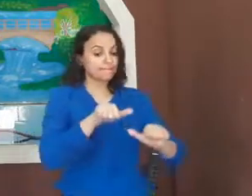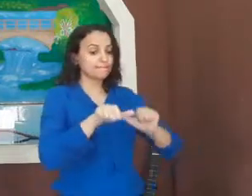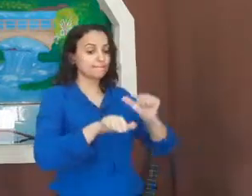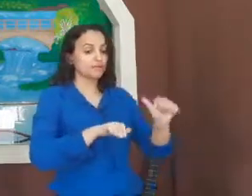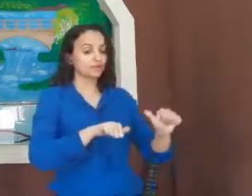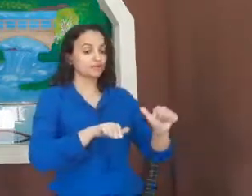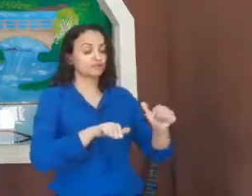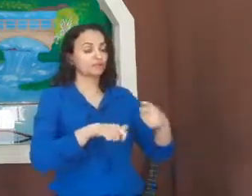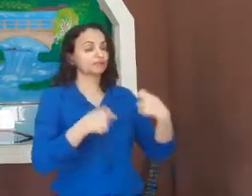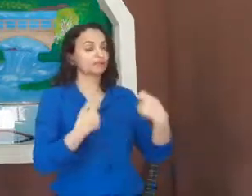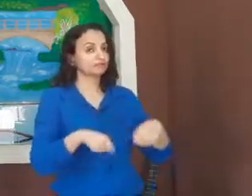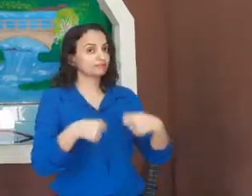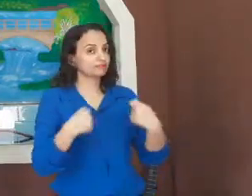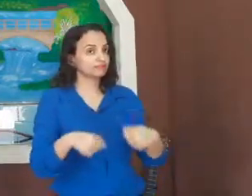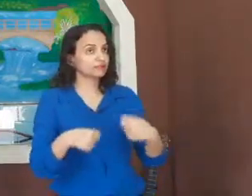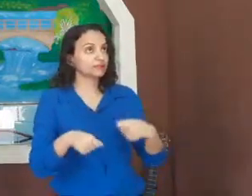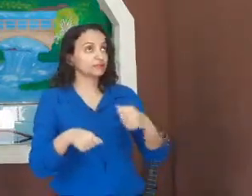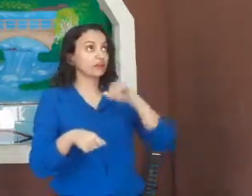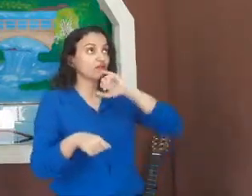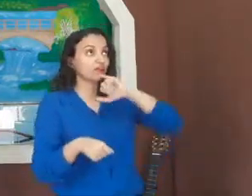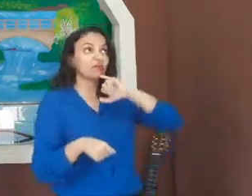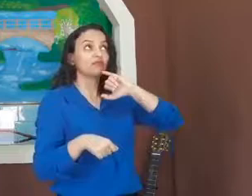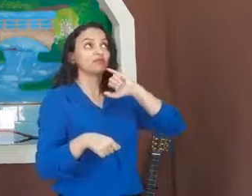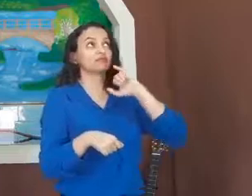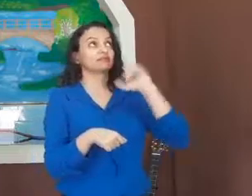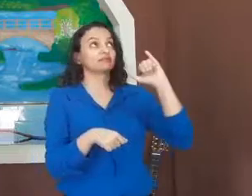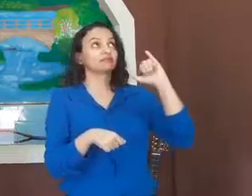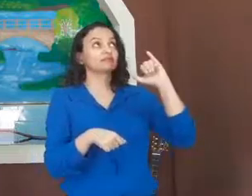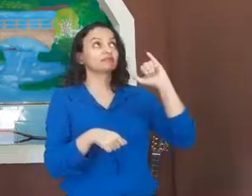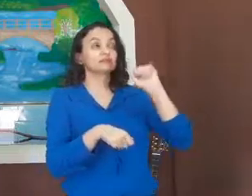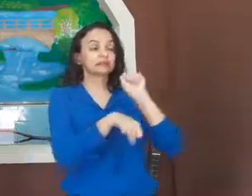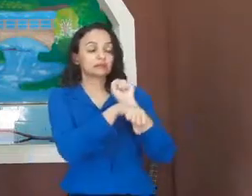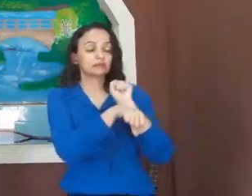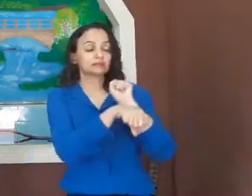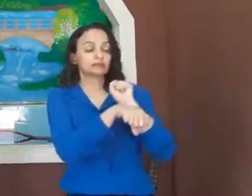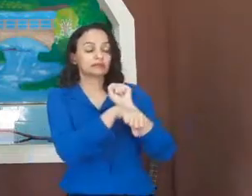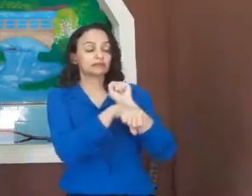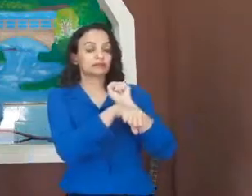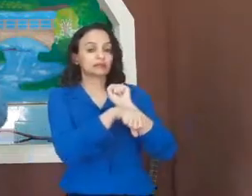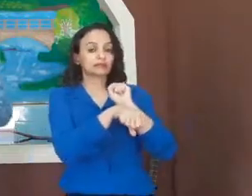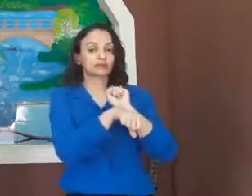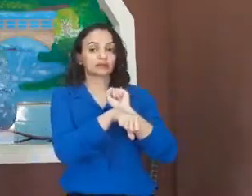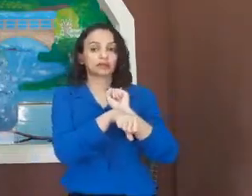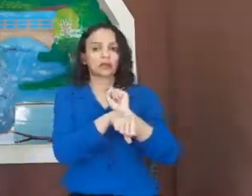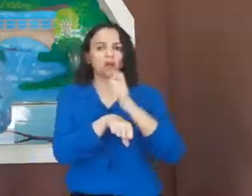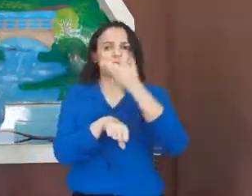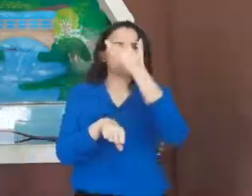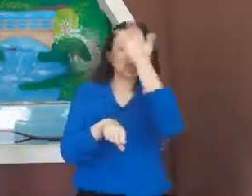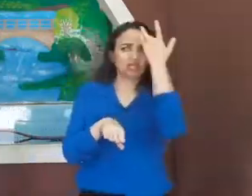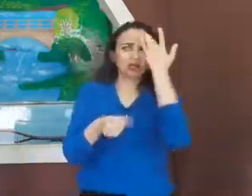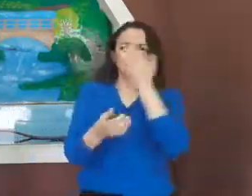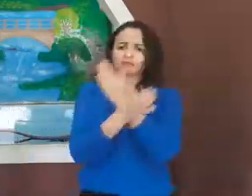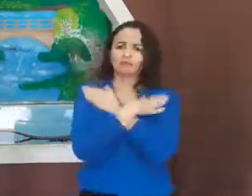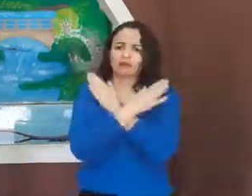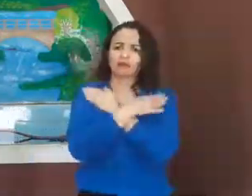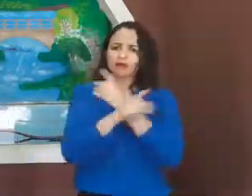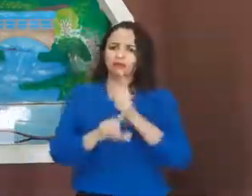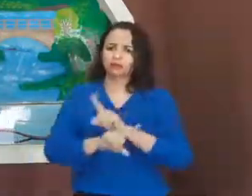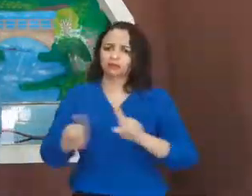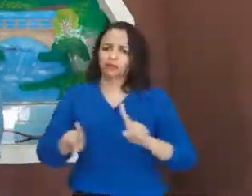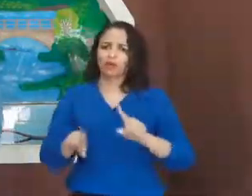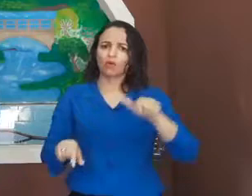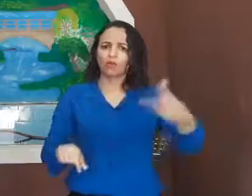A gente precisa colocar diante de Deus e esperar. Não estou falando de quem está desempregado, estou falando que muitas vezes nós mudamos